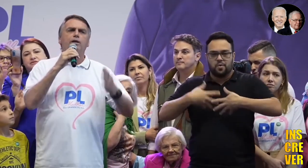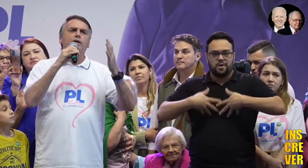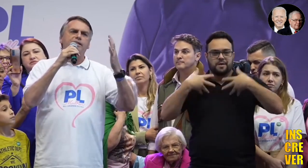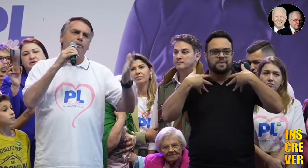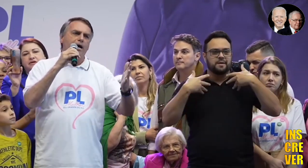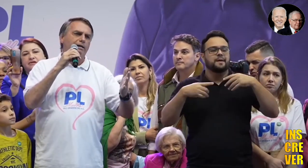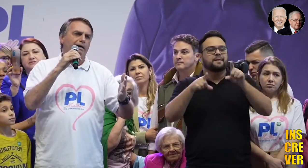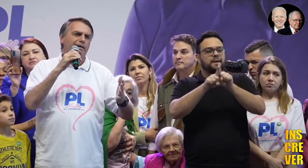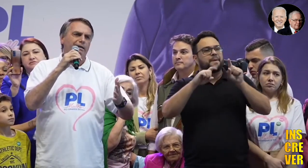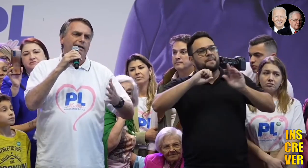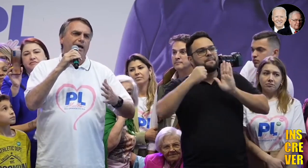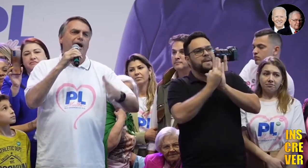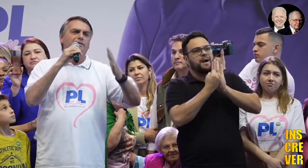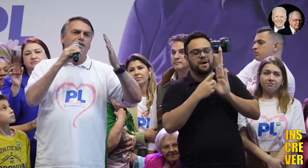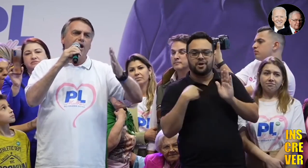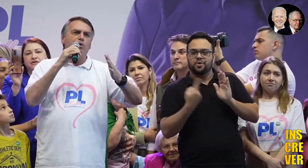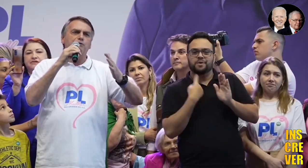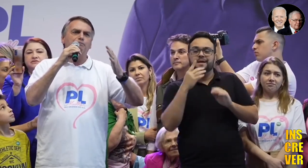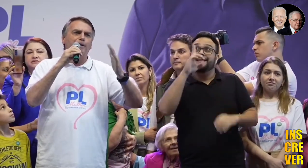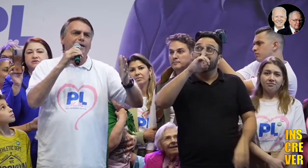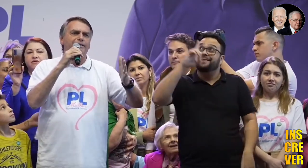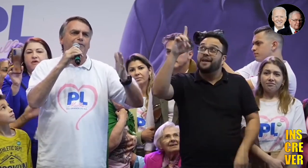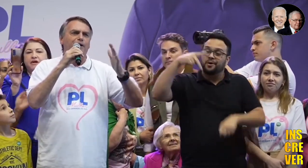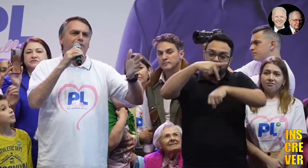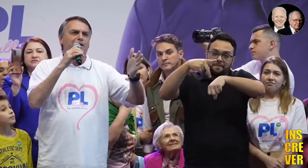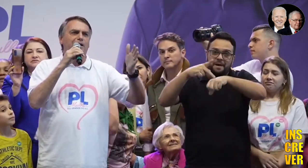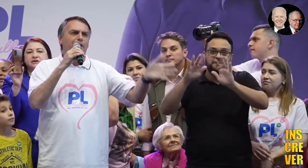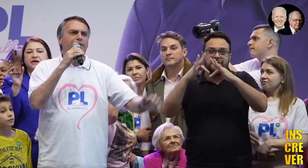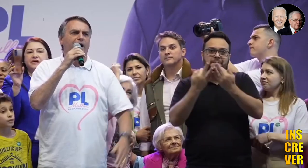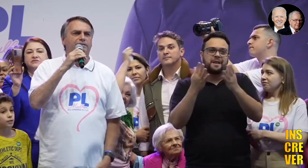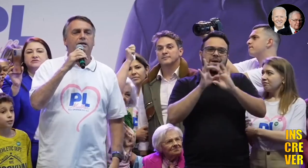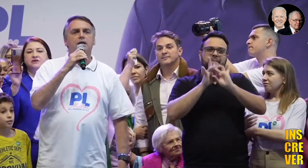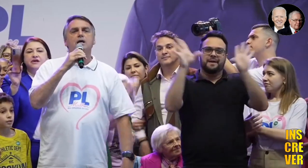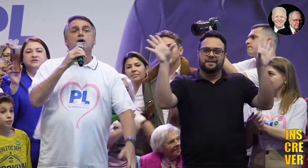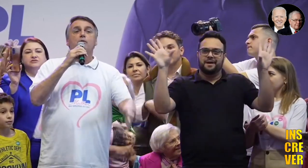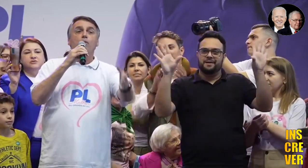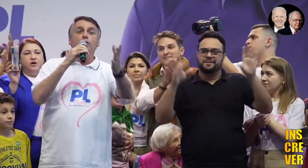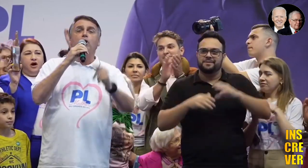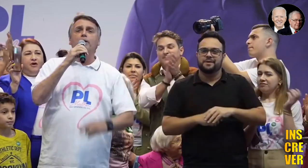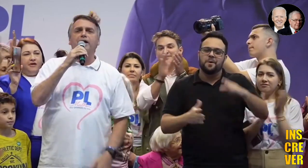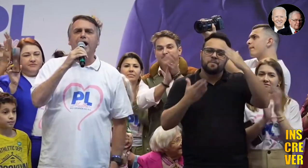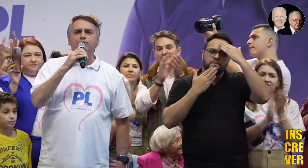E a nossa marca é Deus, Pátria, Família e Liberdade.